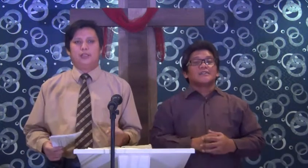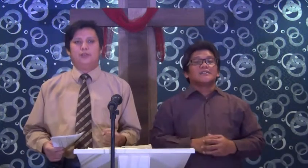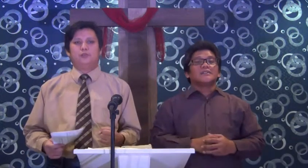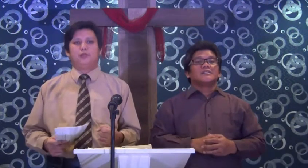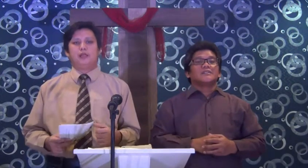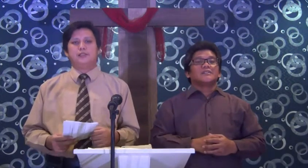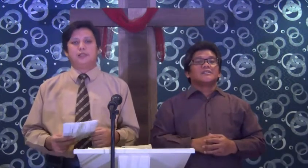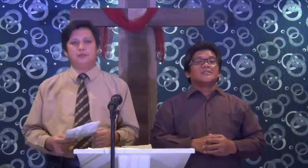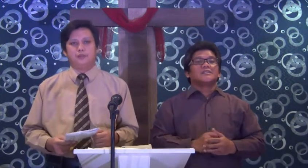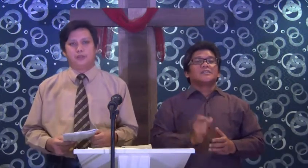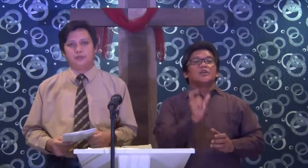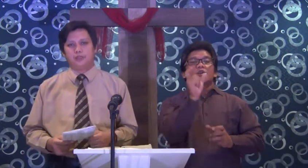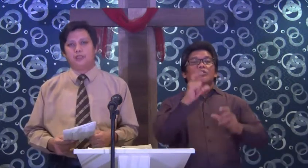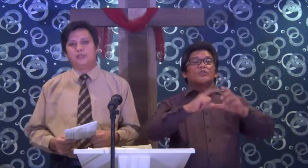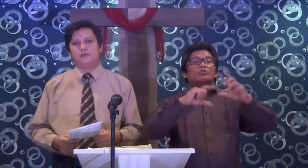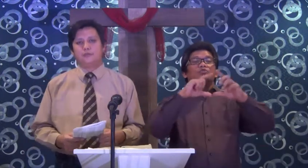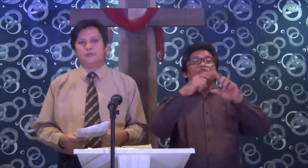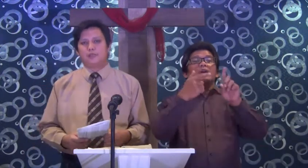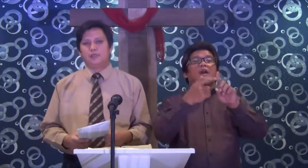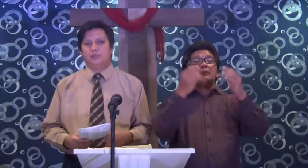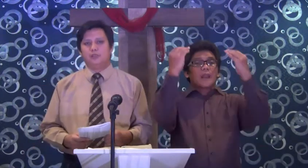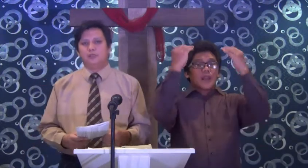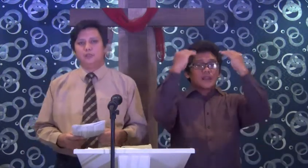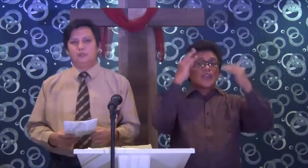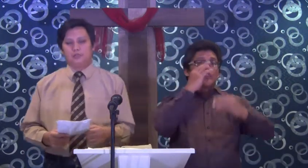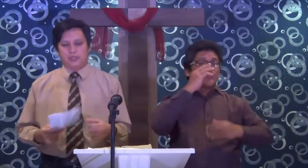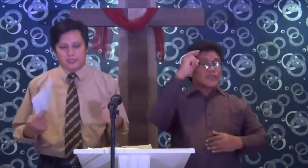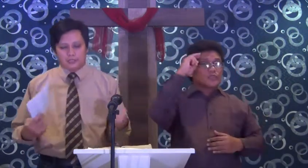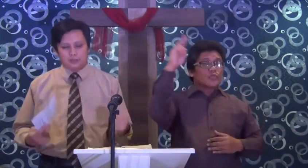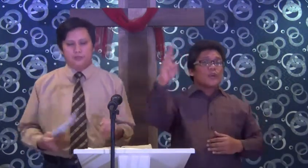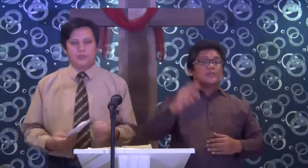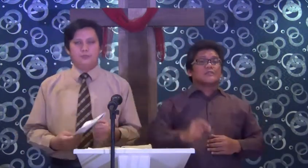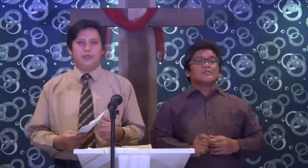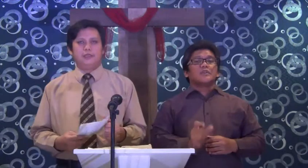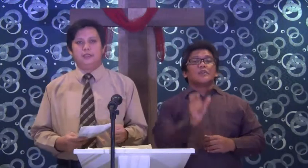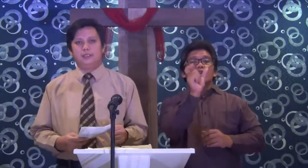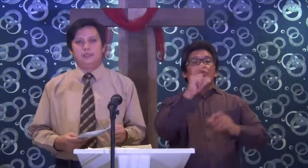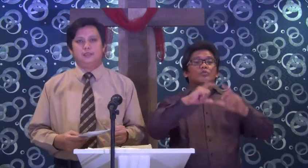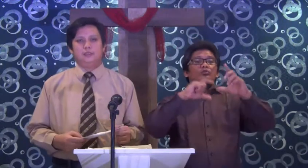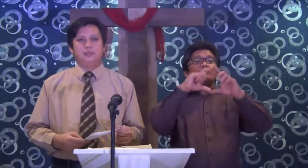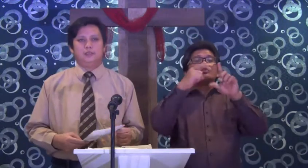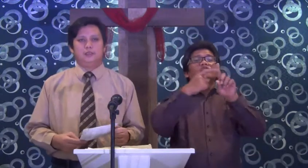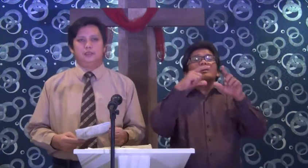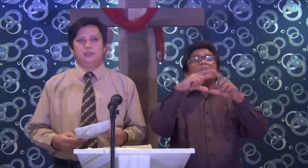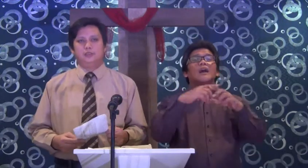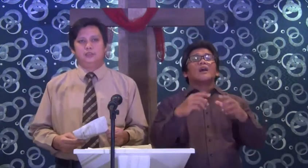Usaha kita untuk belajar firman Tuhan, usaha kita untuk beribadah,